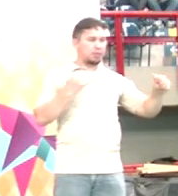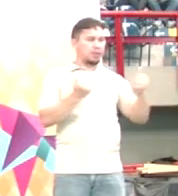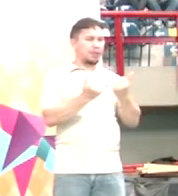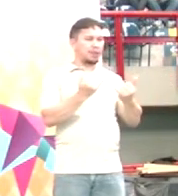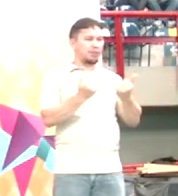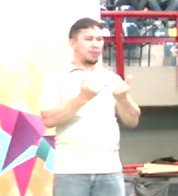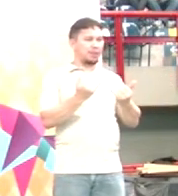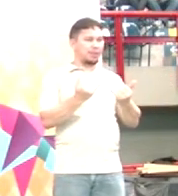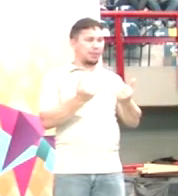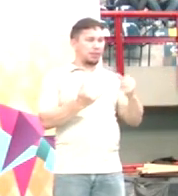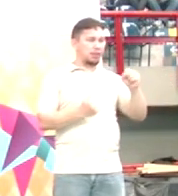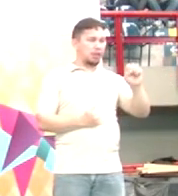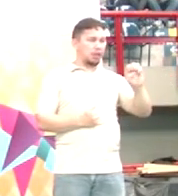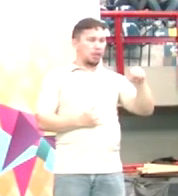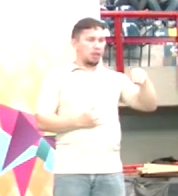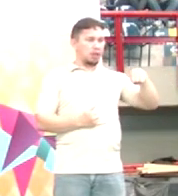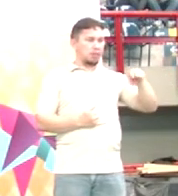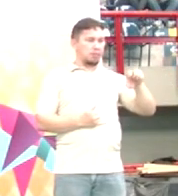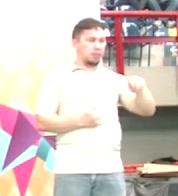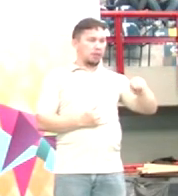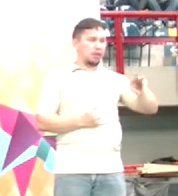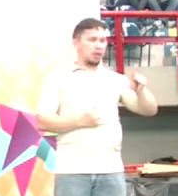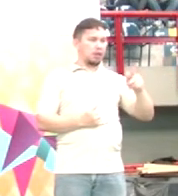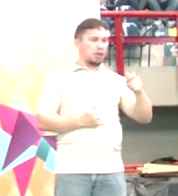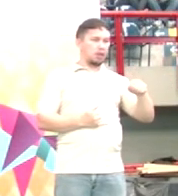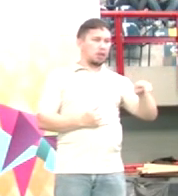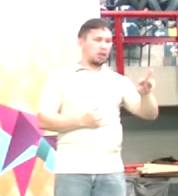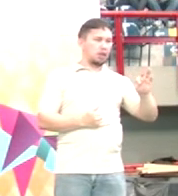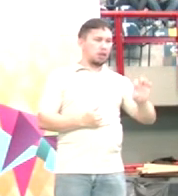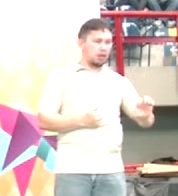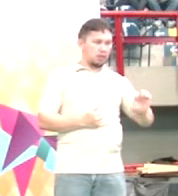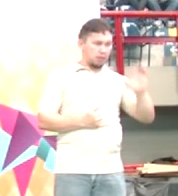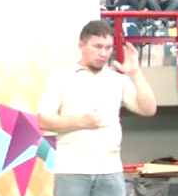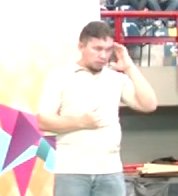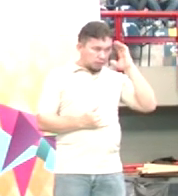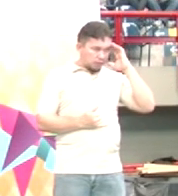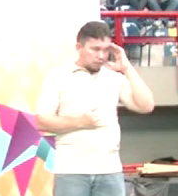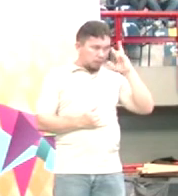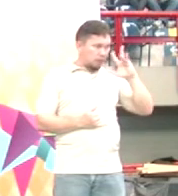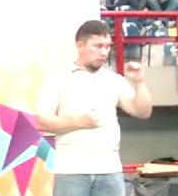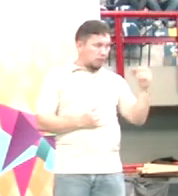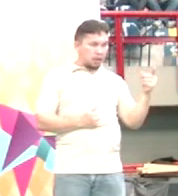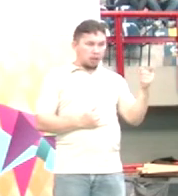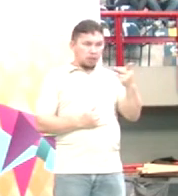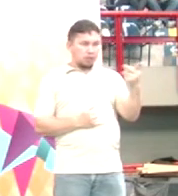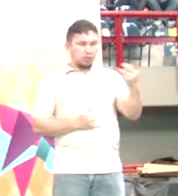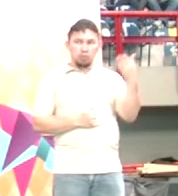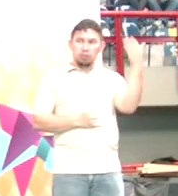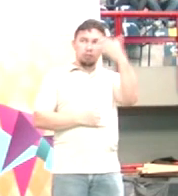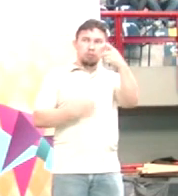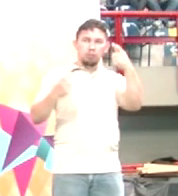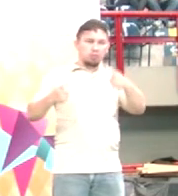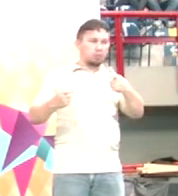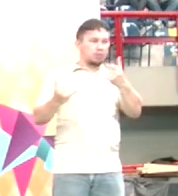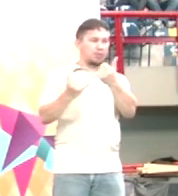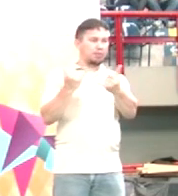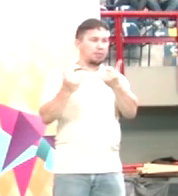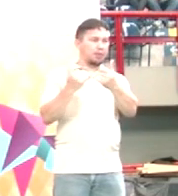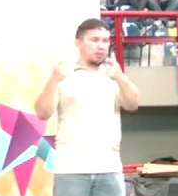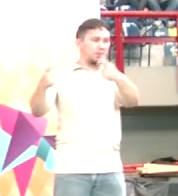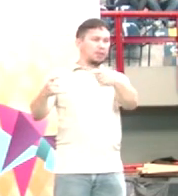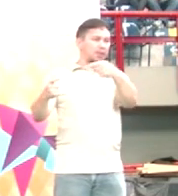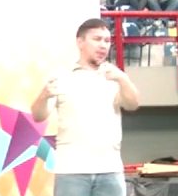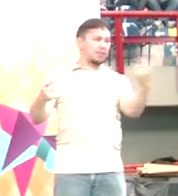semelhantes, tá? Quando eu digo você frequenta os mesmos lugares, tá correto? Porque tem sentido de